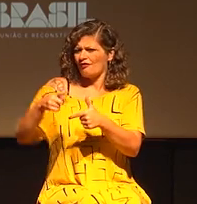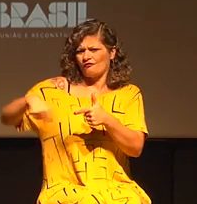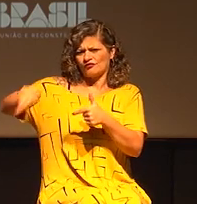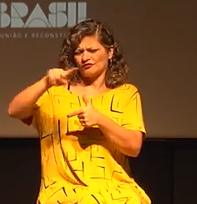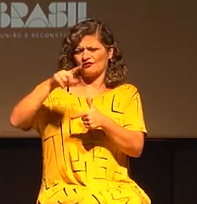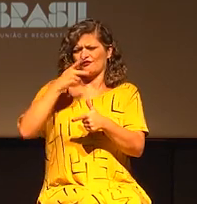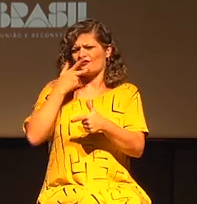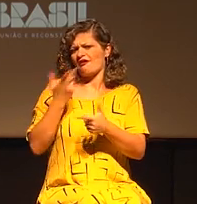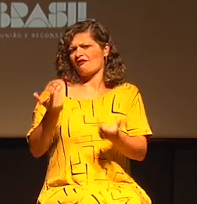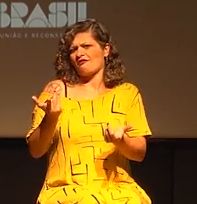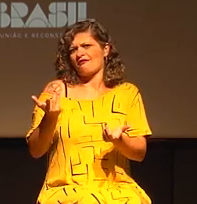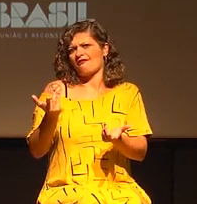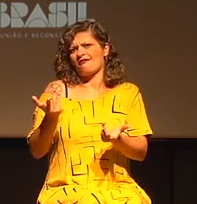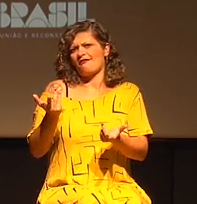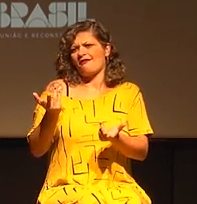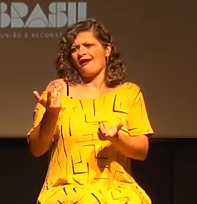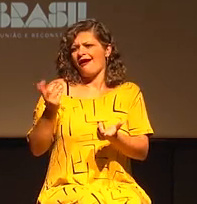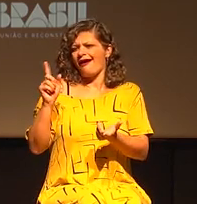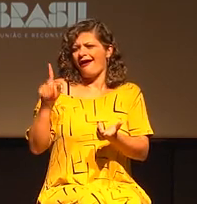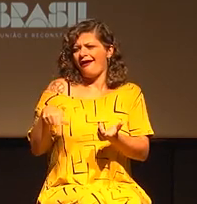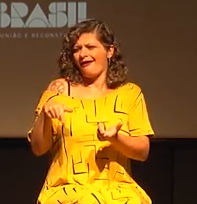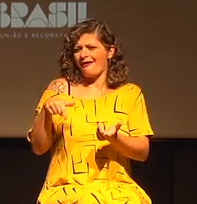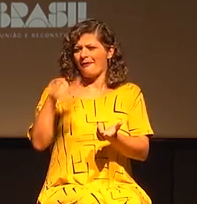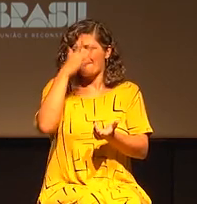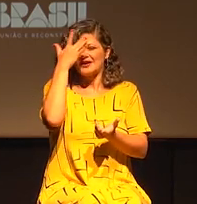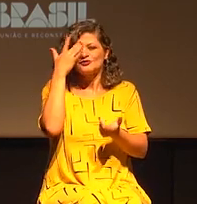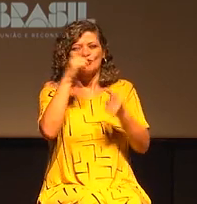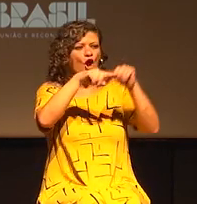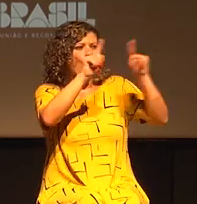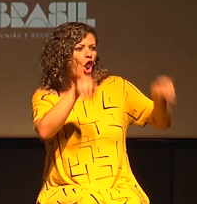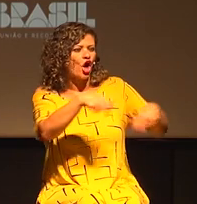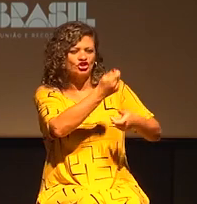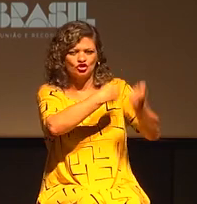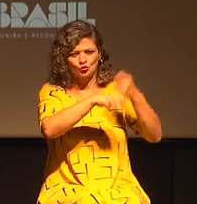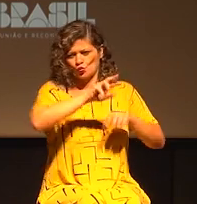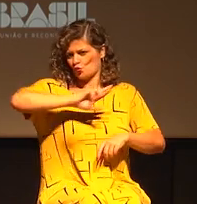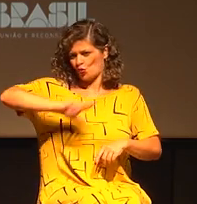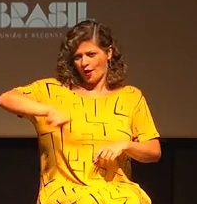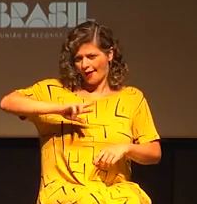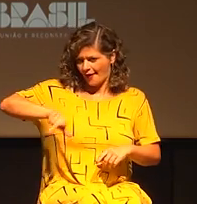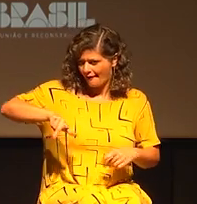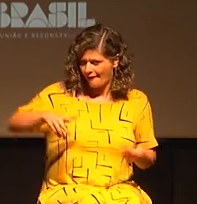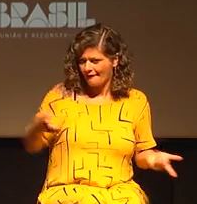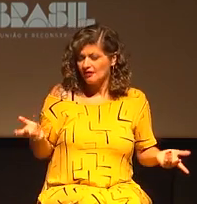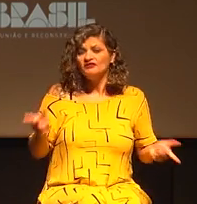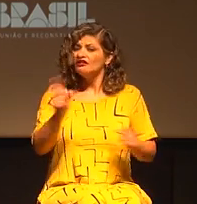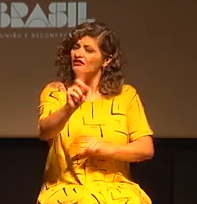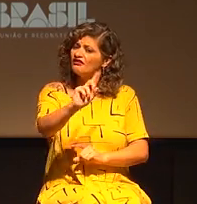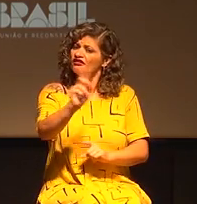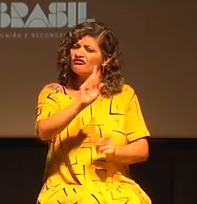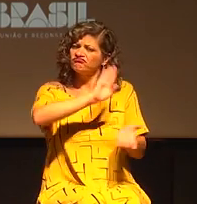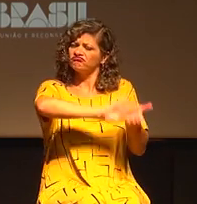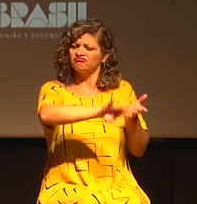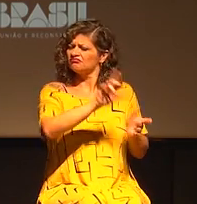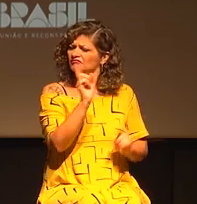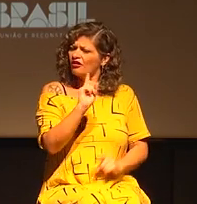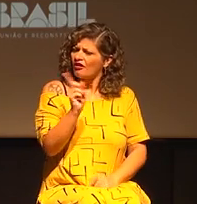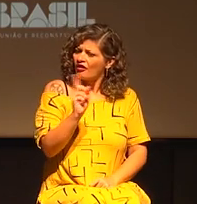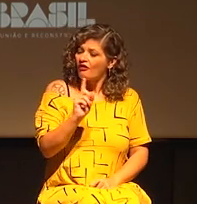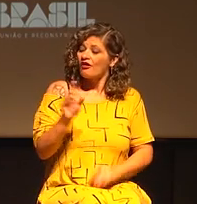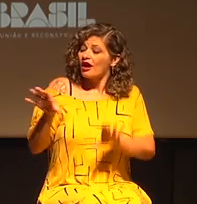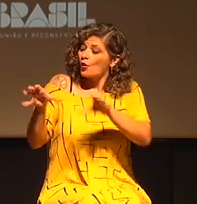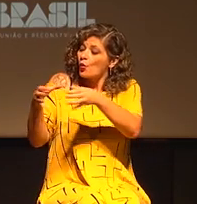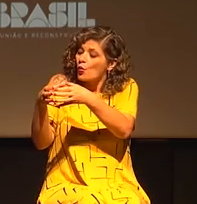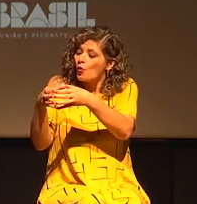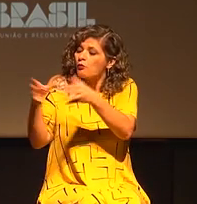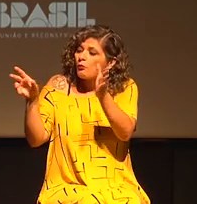queem enfim possa ser de alguma maneira comerciante né que não é necessariamente não porque a classe trabalhadora que o